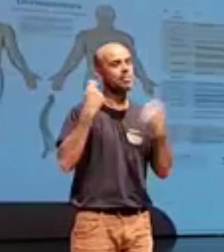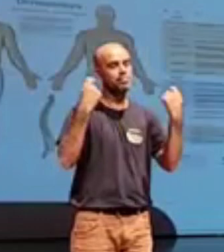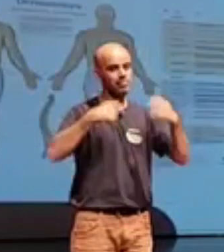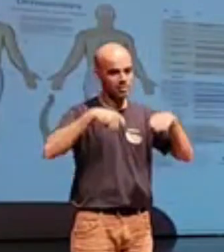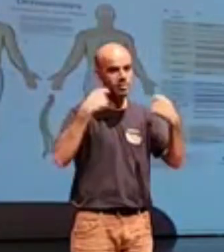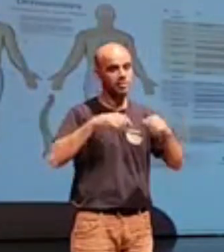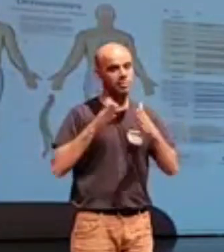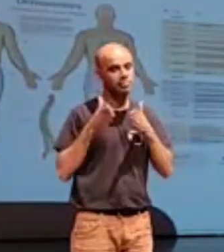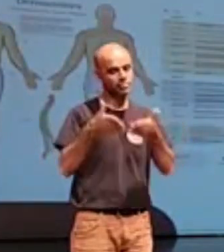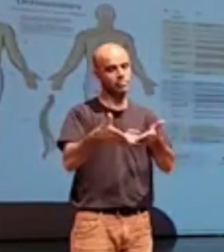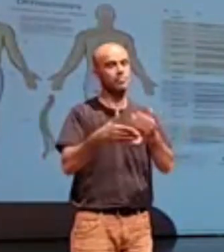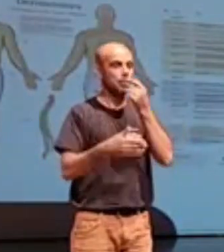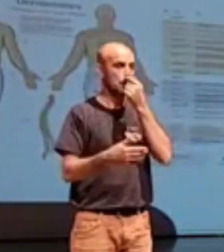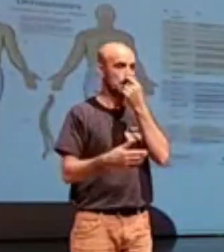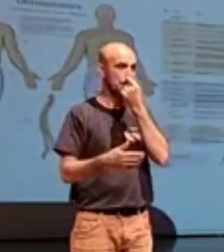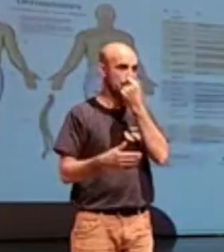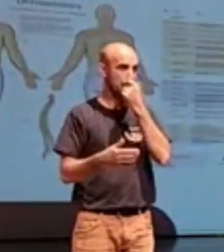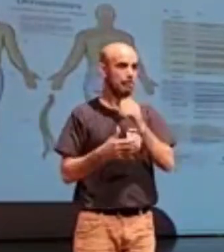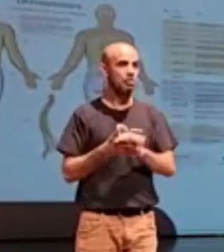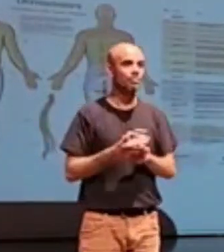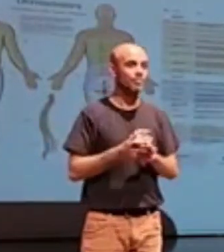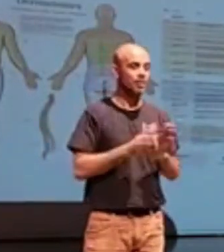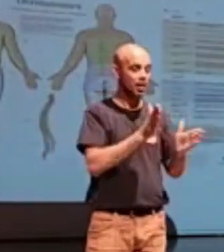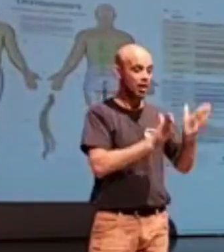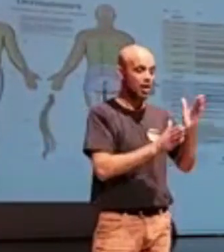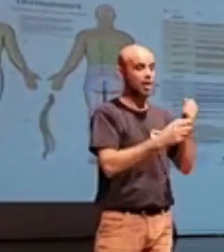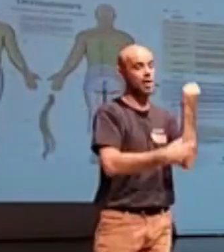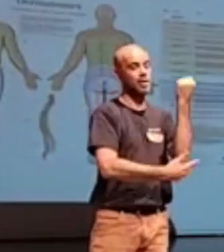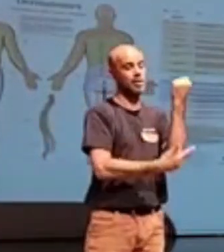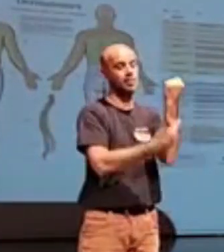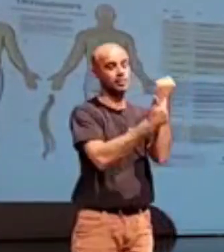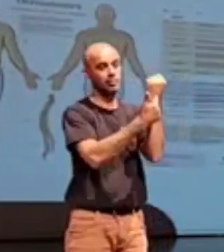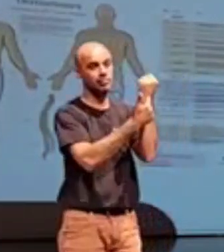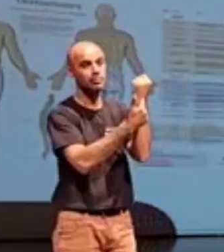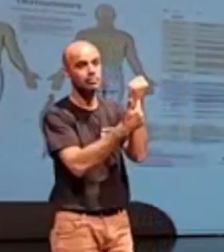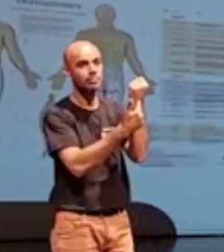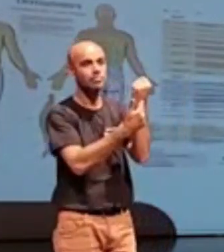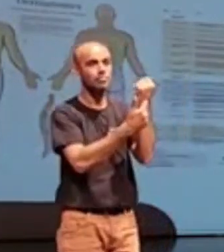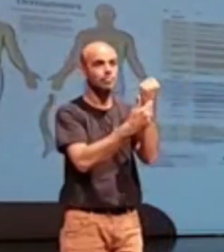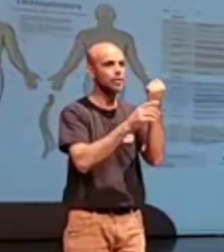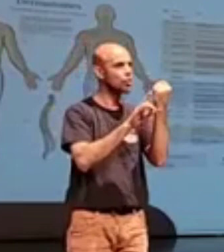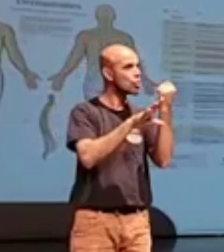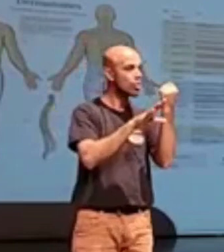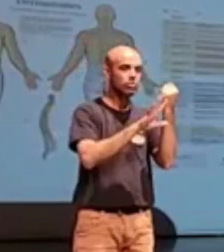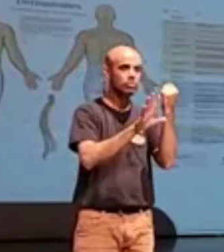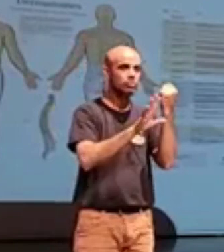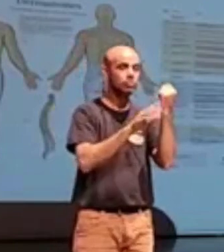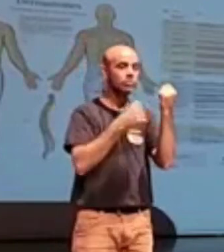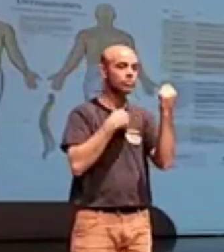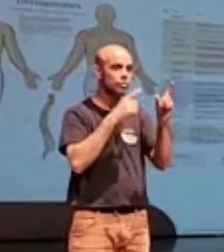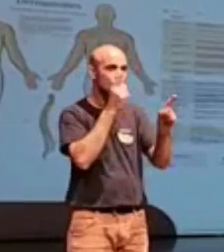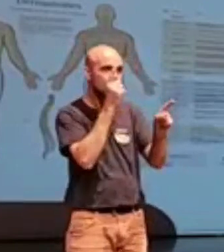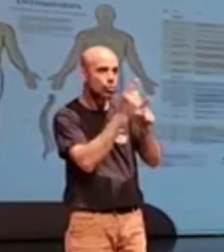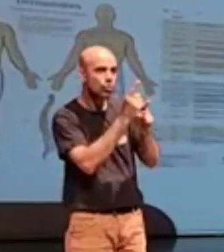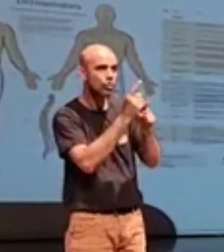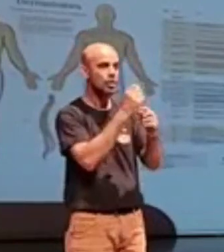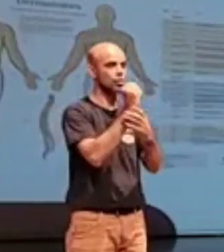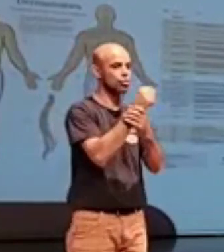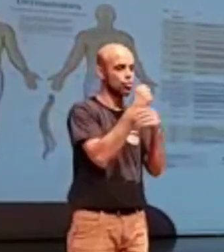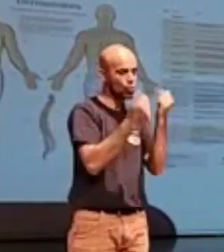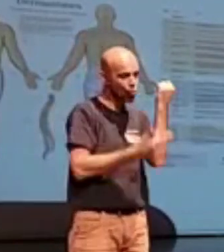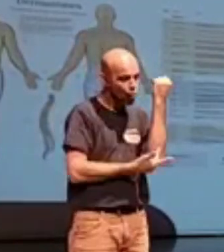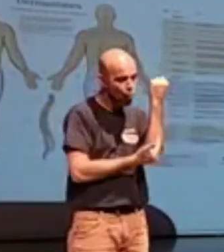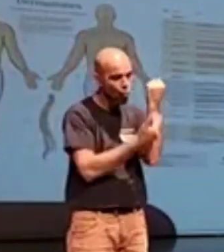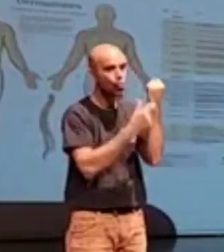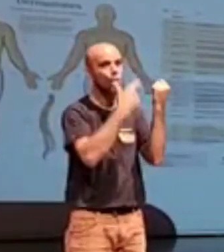necessário. Na parte de coluna, nós temos que saber não só operar. Se vocês encontrarem um cirurgião por aí ou um